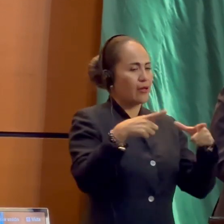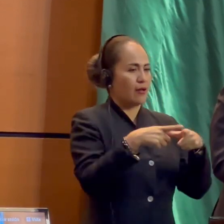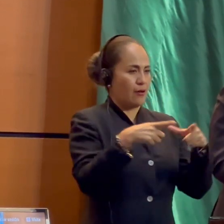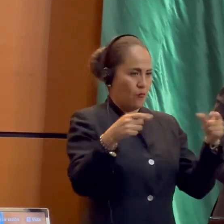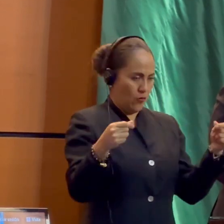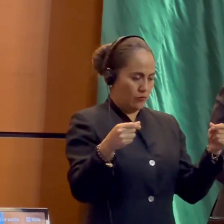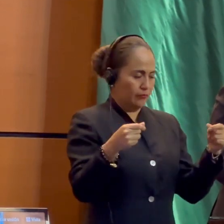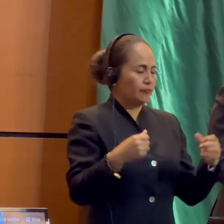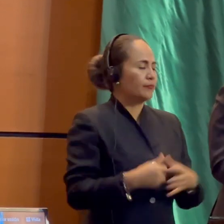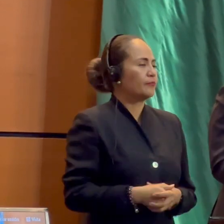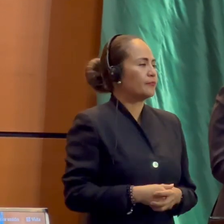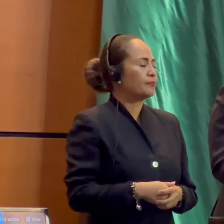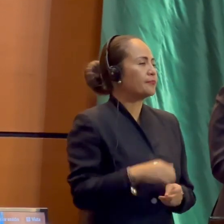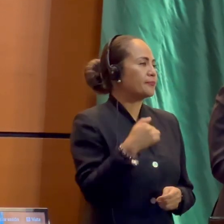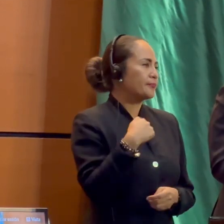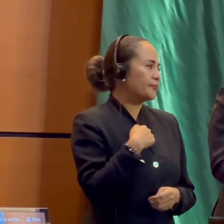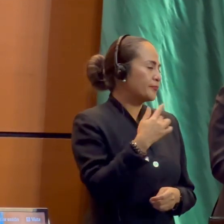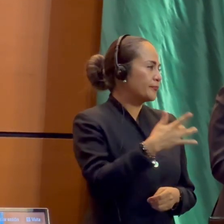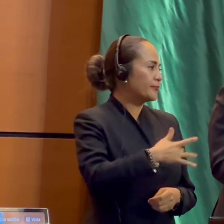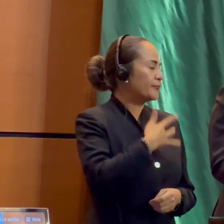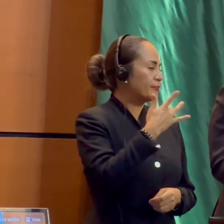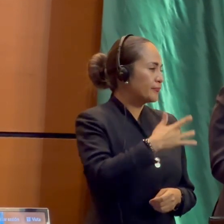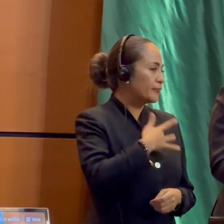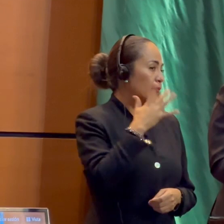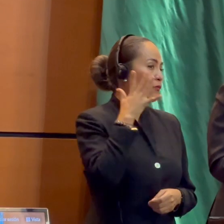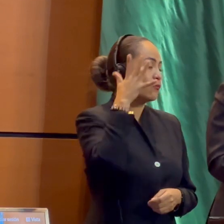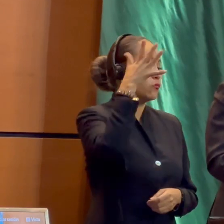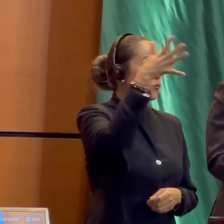あるのではないかと思っております。